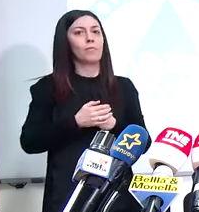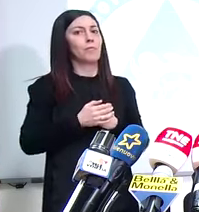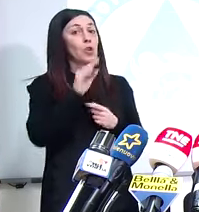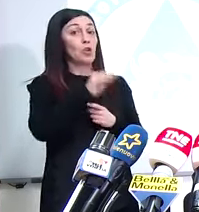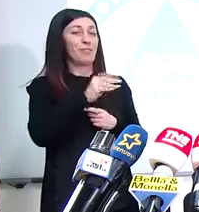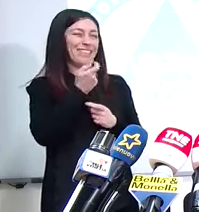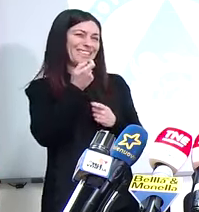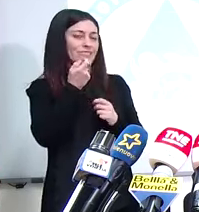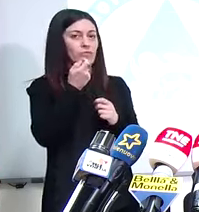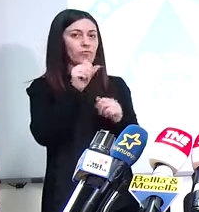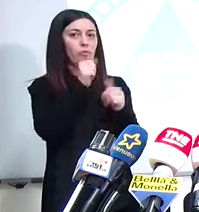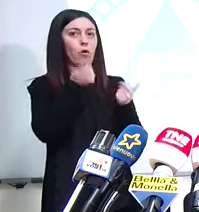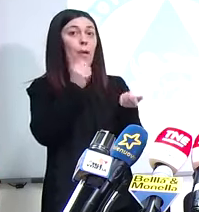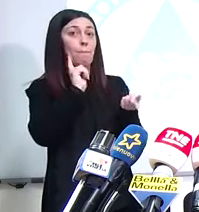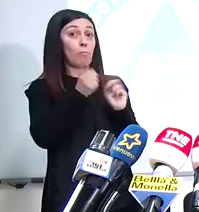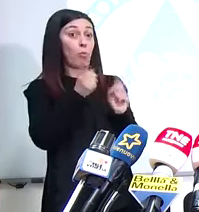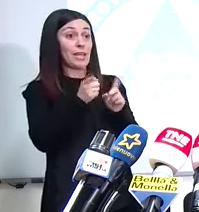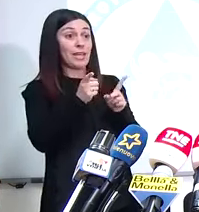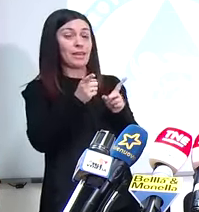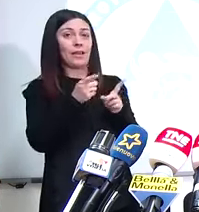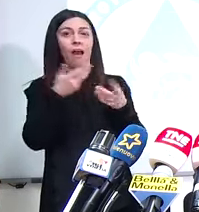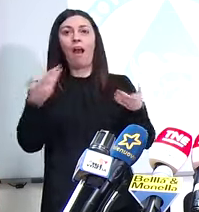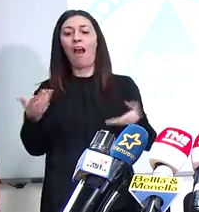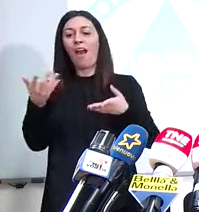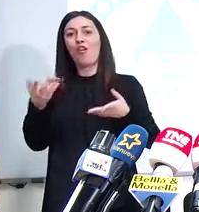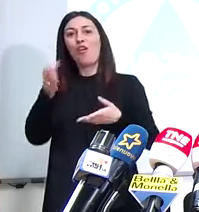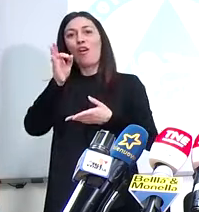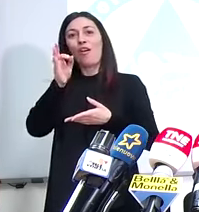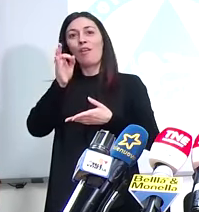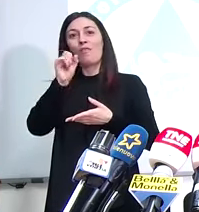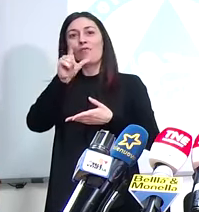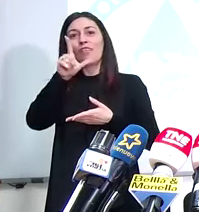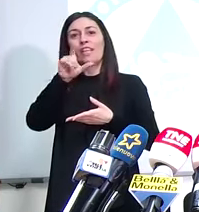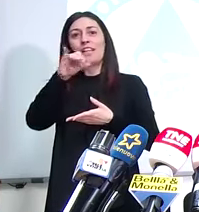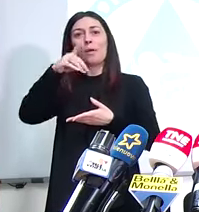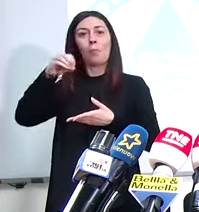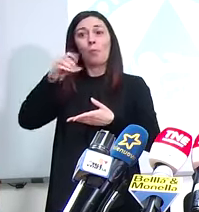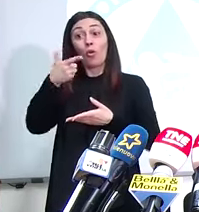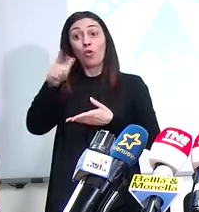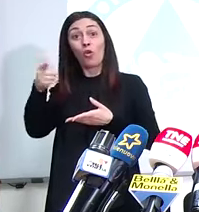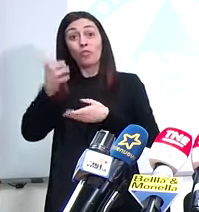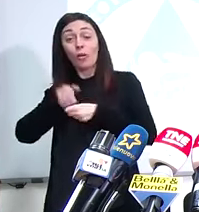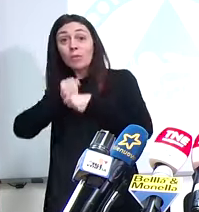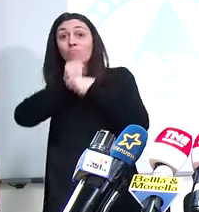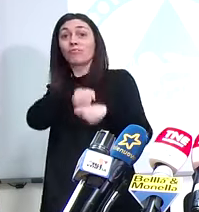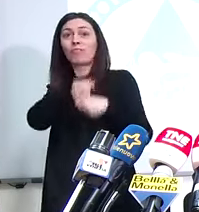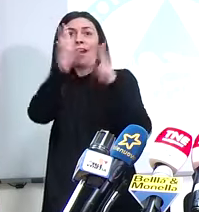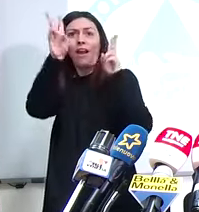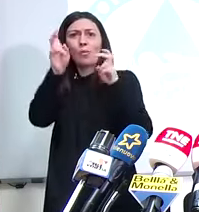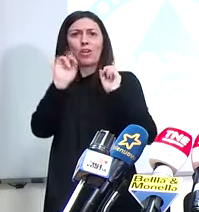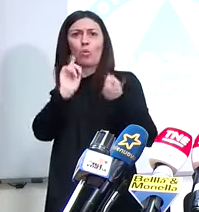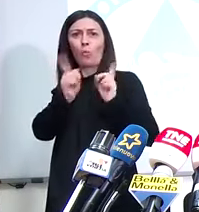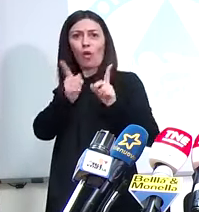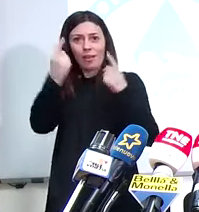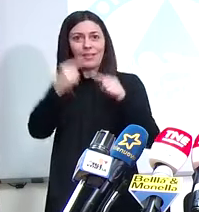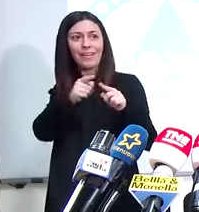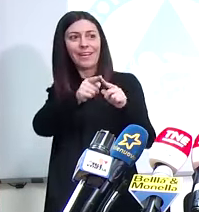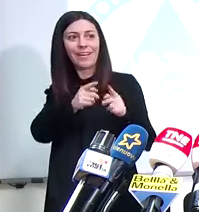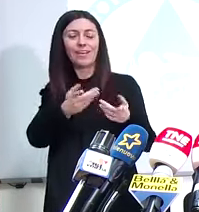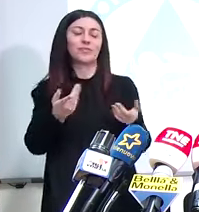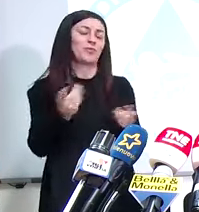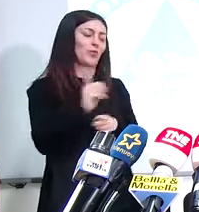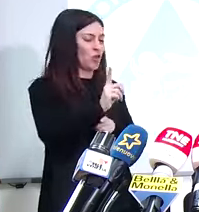lei dell'italia passa il testimone no beh insomma noi siamo qui per questo anche perché mi pare che i colleghi le abbiano ampiamente chiesto